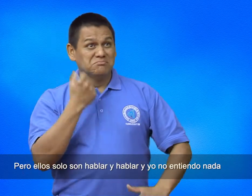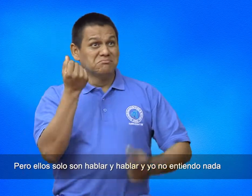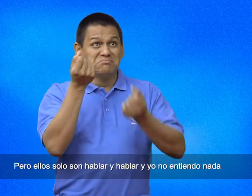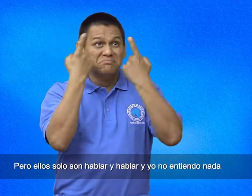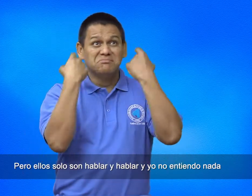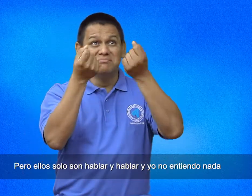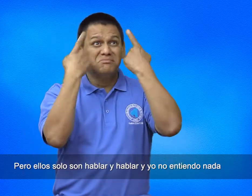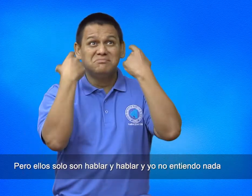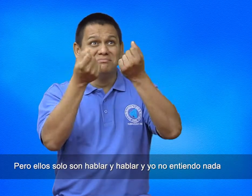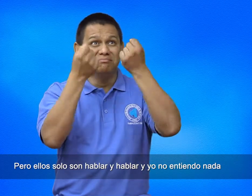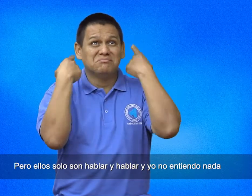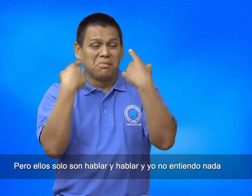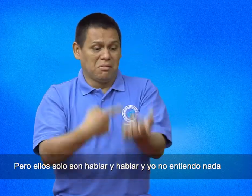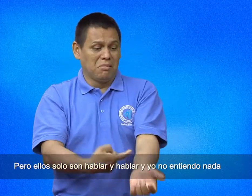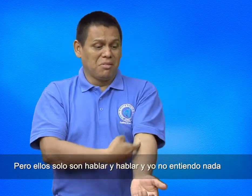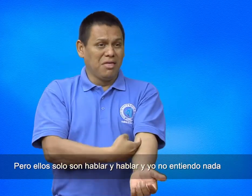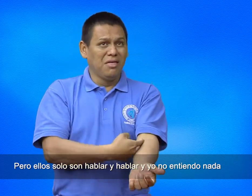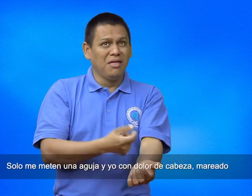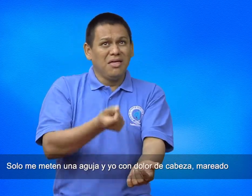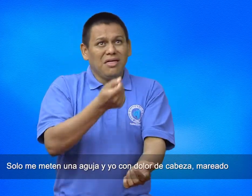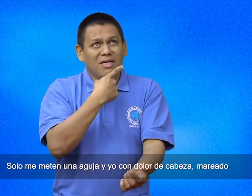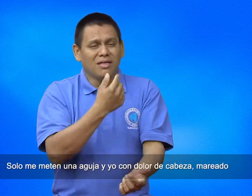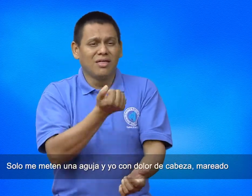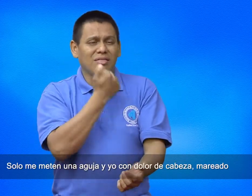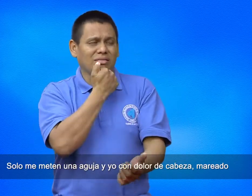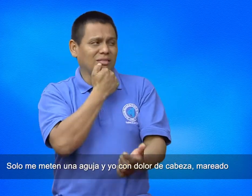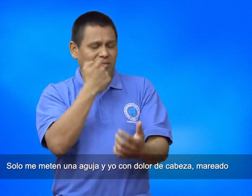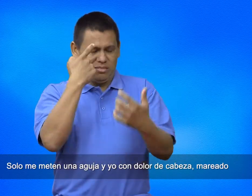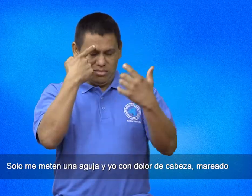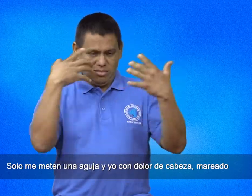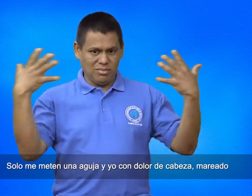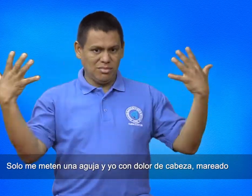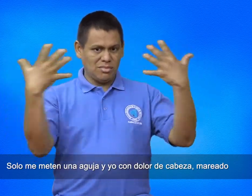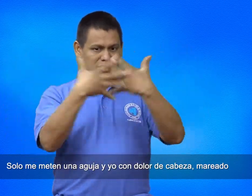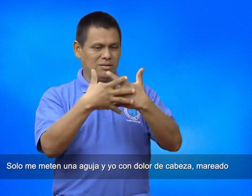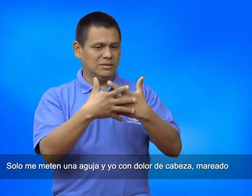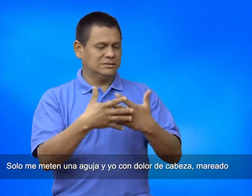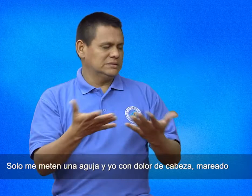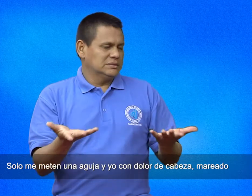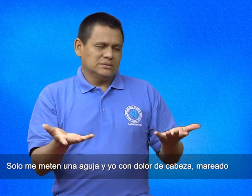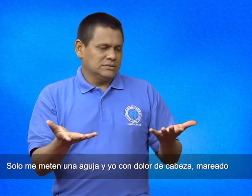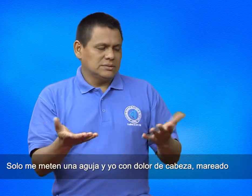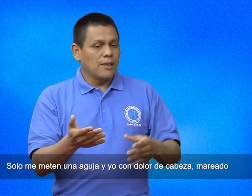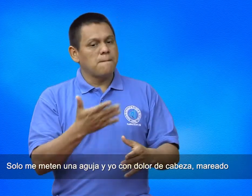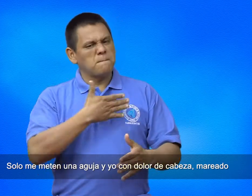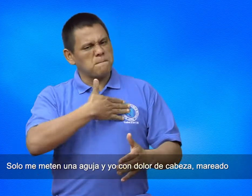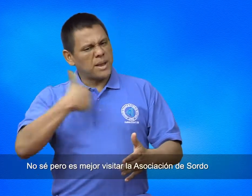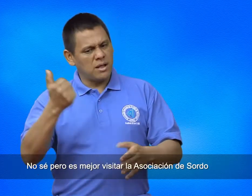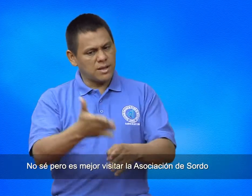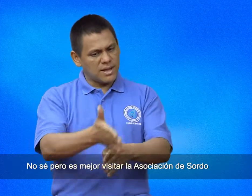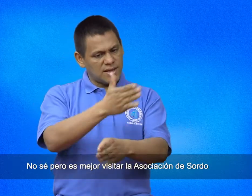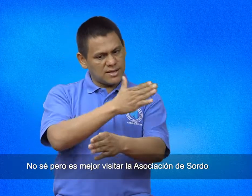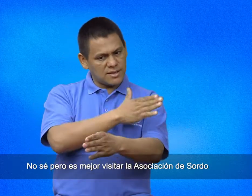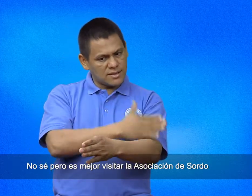hablar hablar y yo no entiendo nada solo una aguja y yo con dolor de cabeza mareado no sé pero